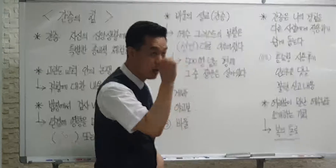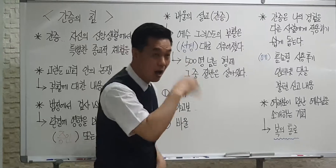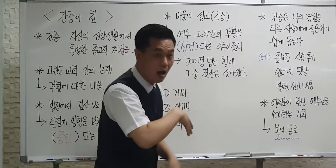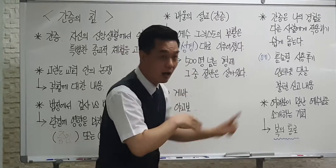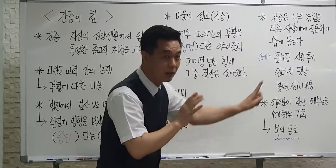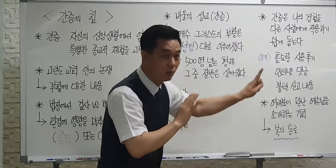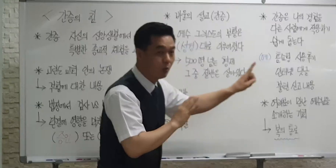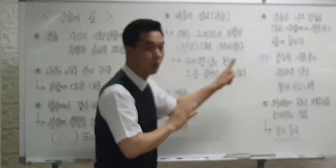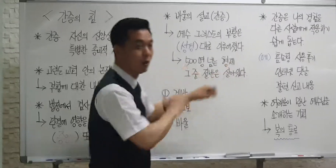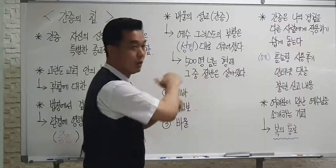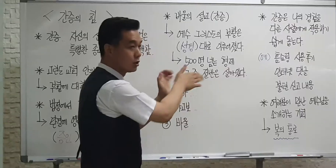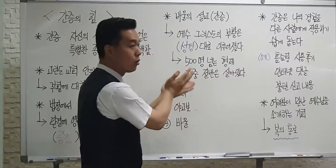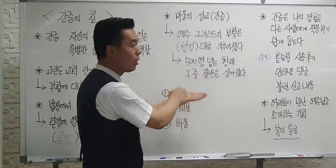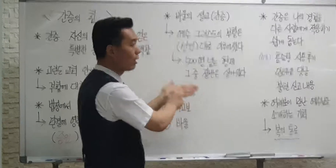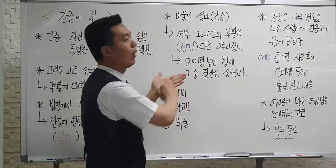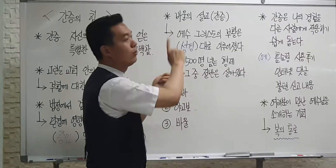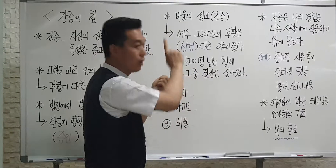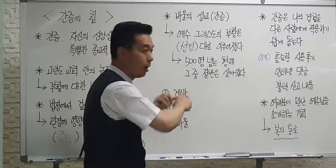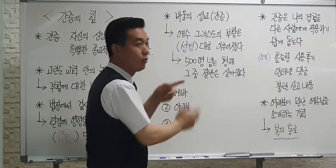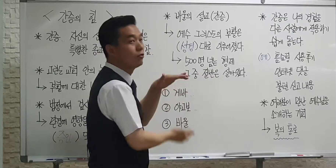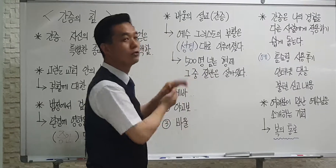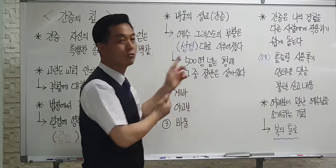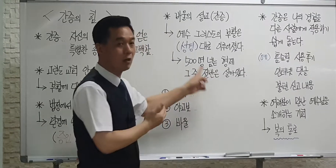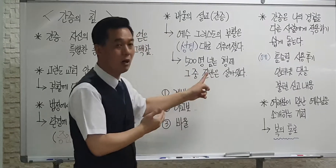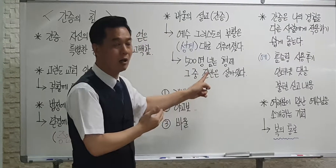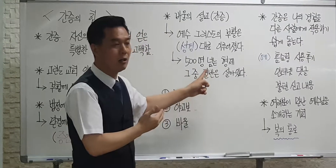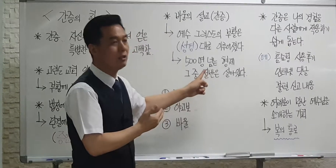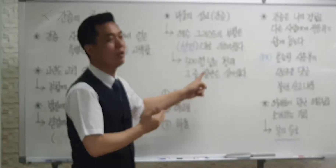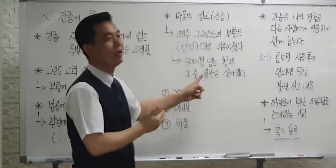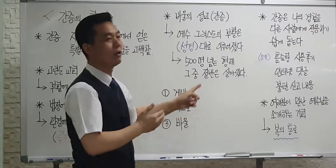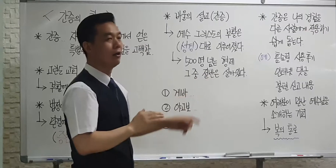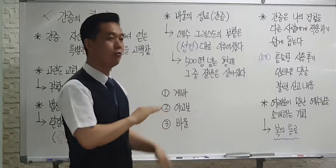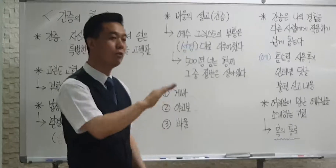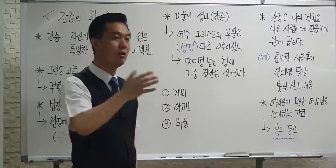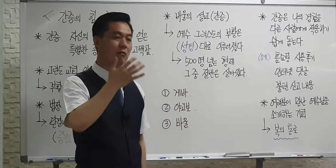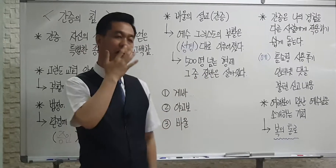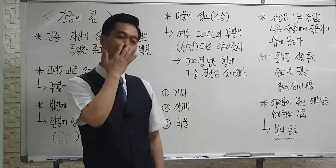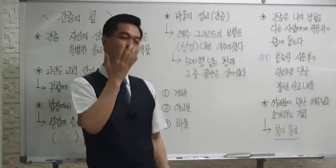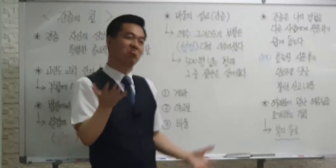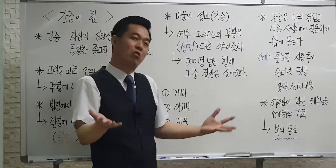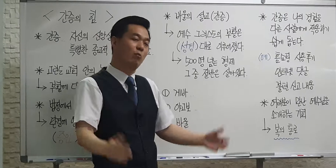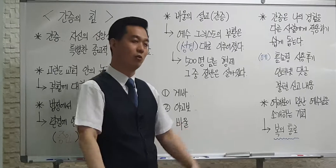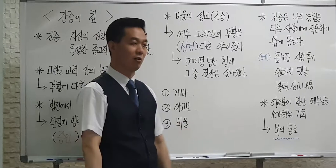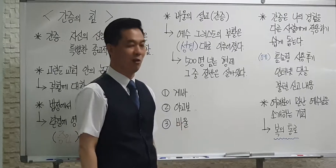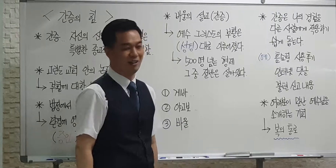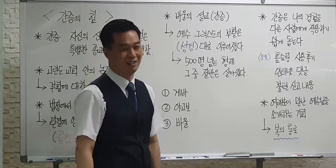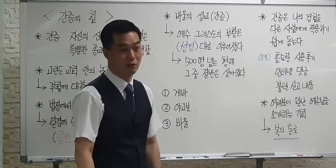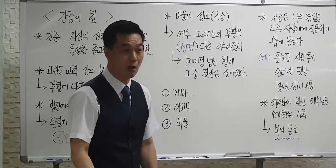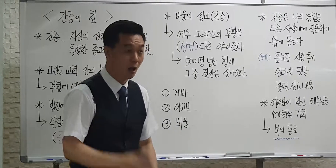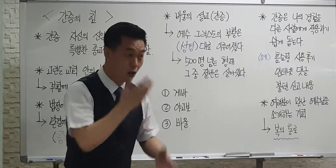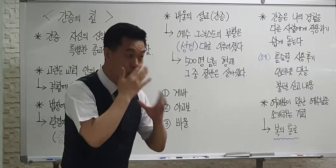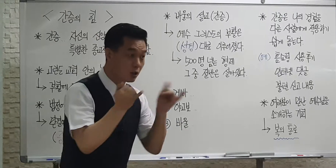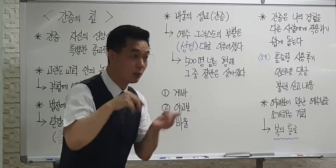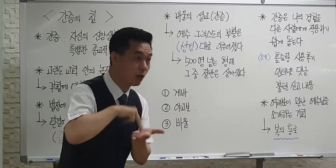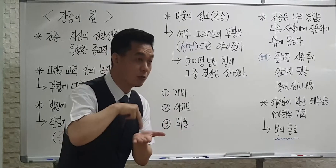그냥 아니고 성경에 나온 대로 이루어졌구나. 이게 우리는 그게 뭐 어때서? 근데 이스라엘의